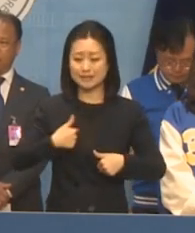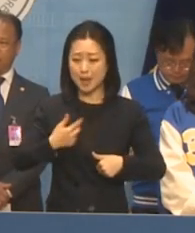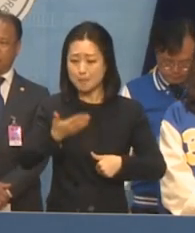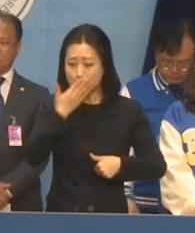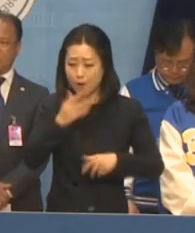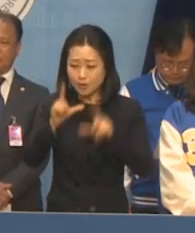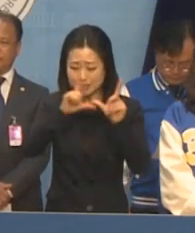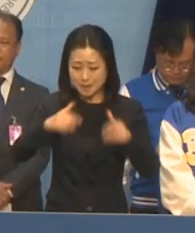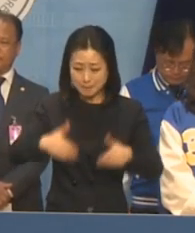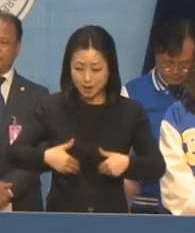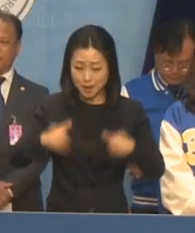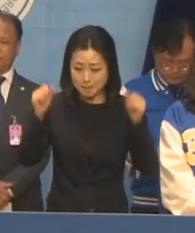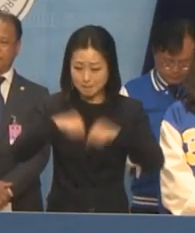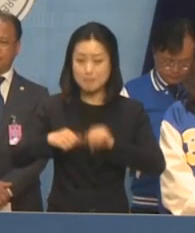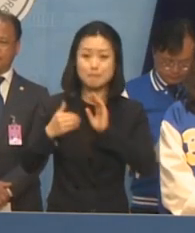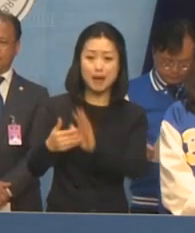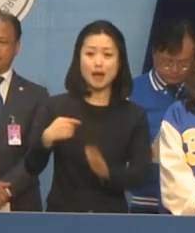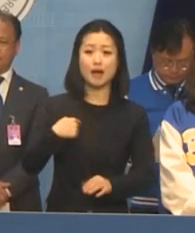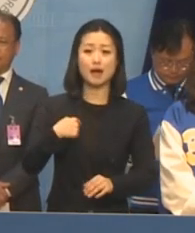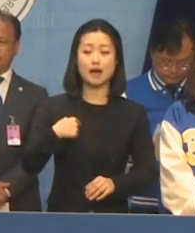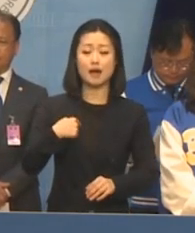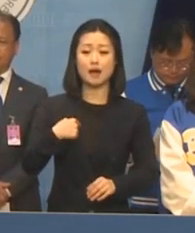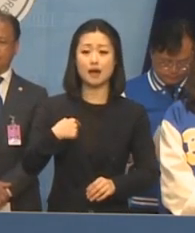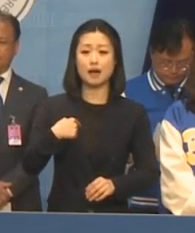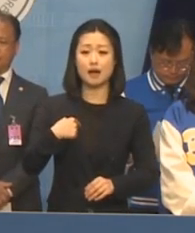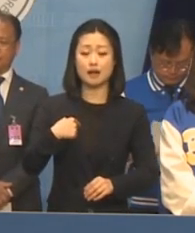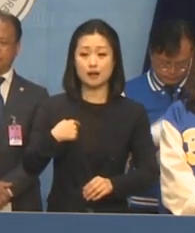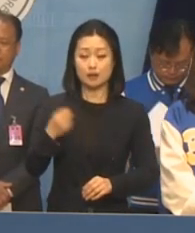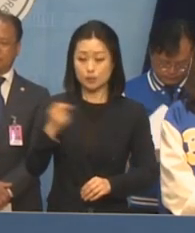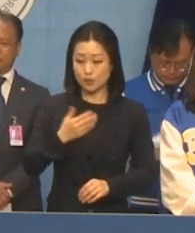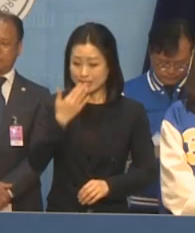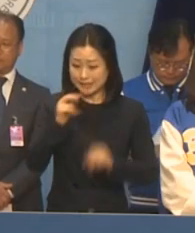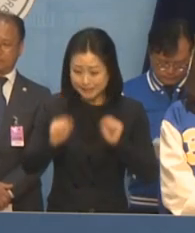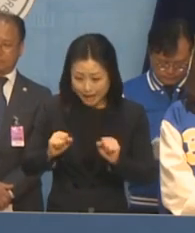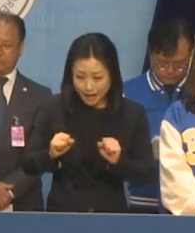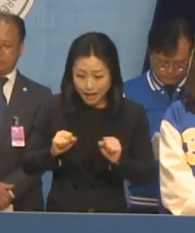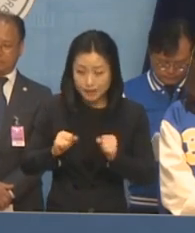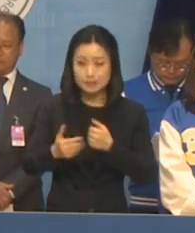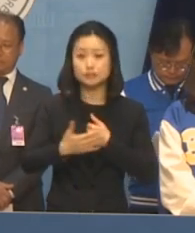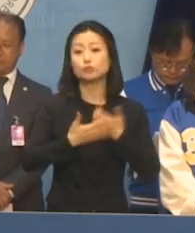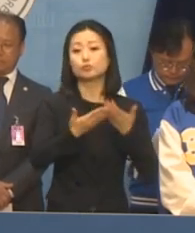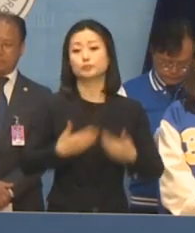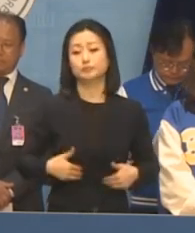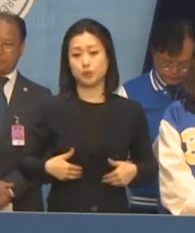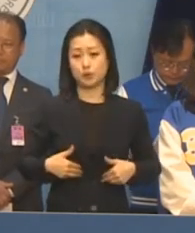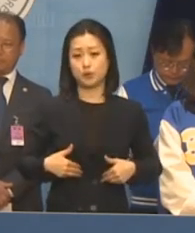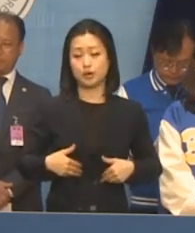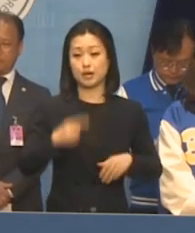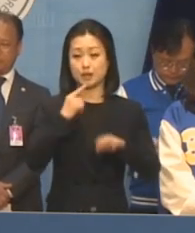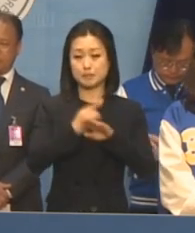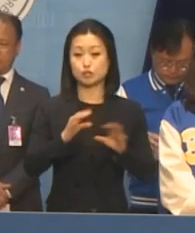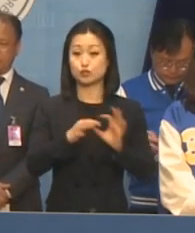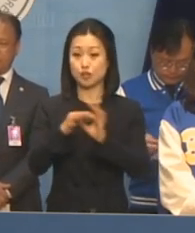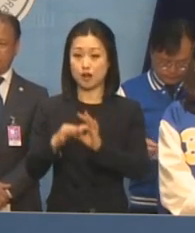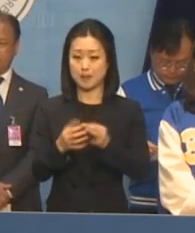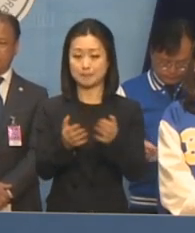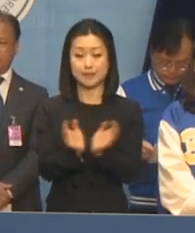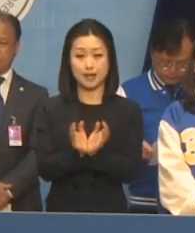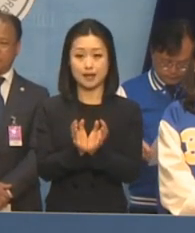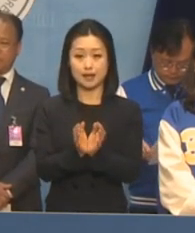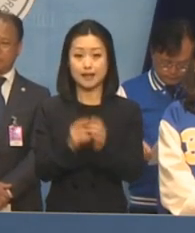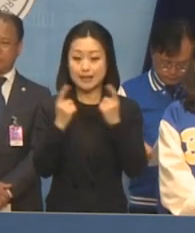분기를 맡고 소상공인의 생존을 지키는 것입니다 더불어민주 연합은